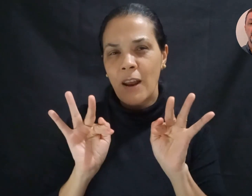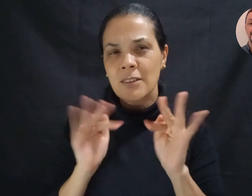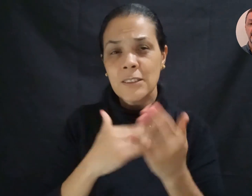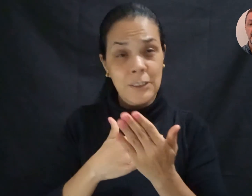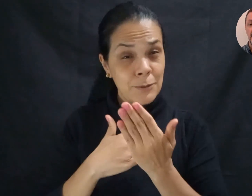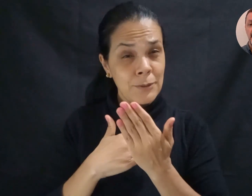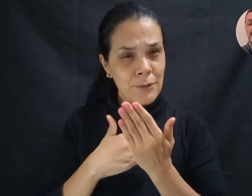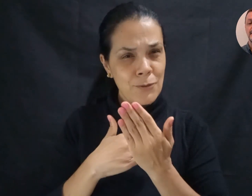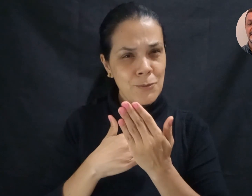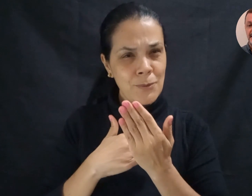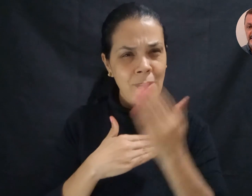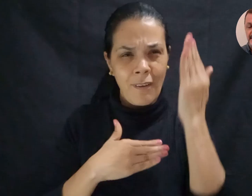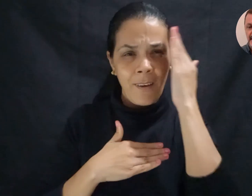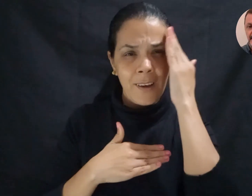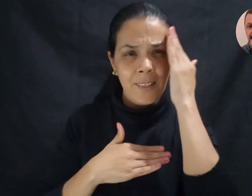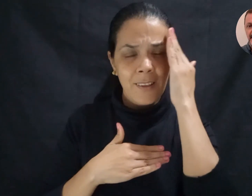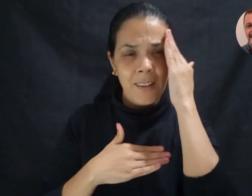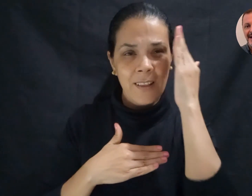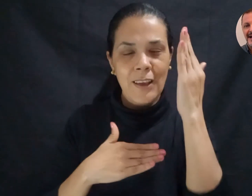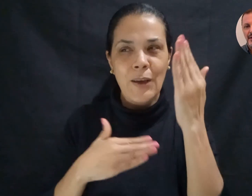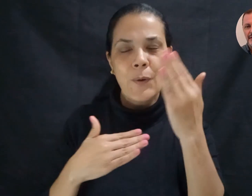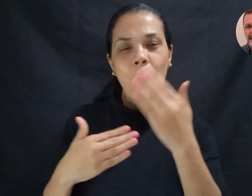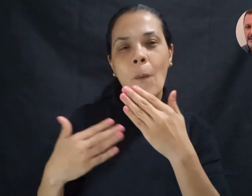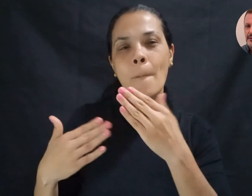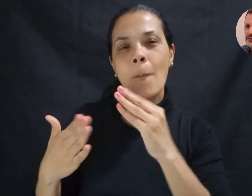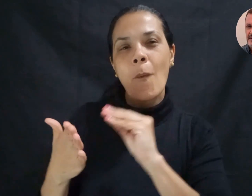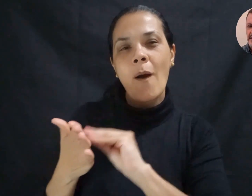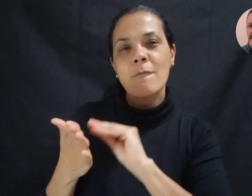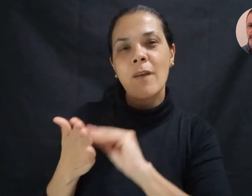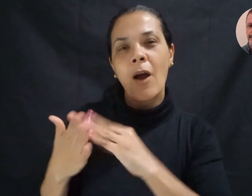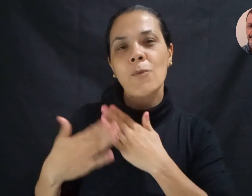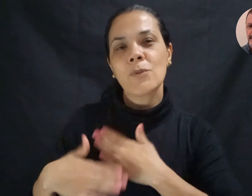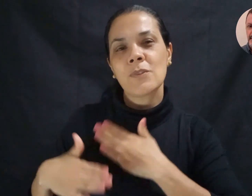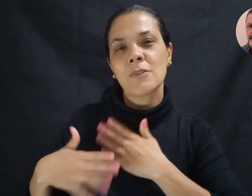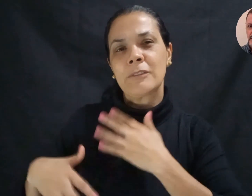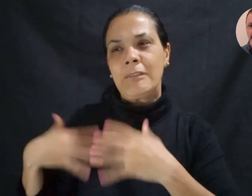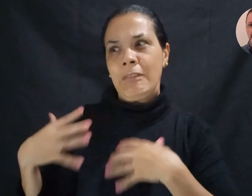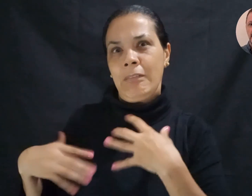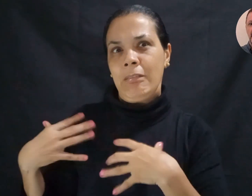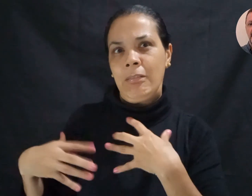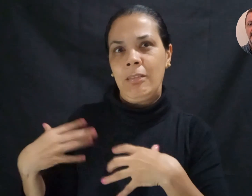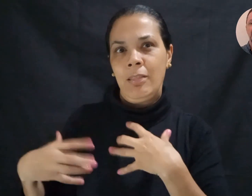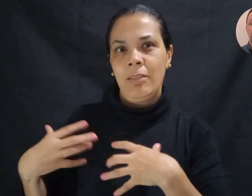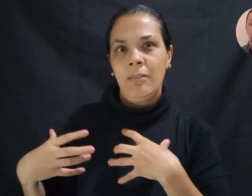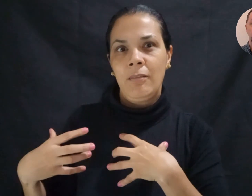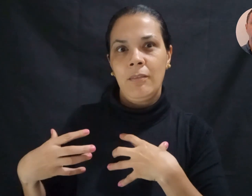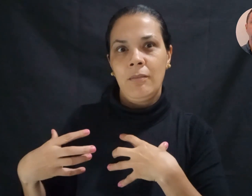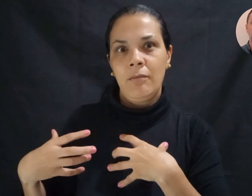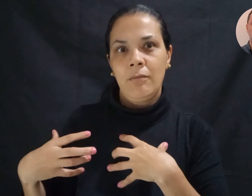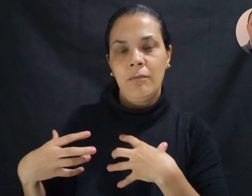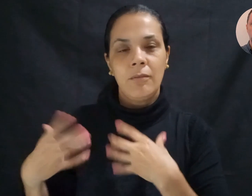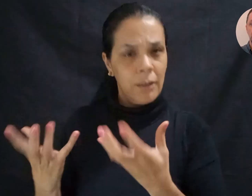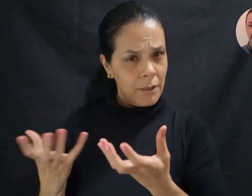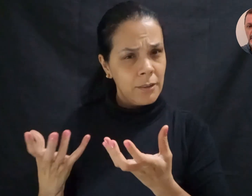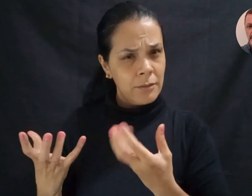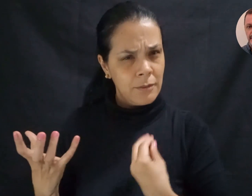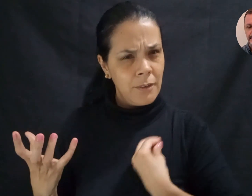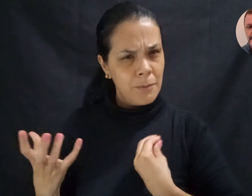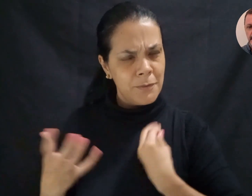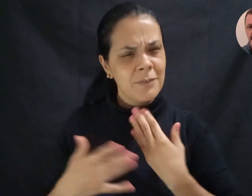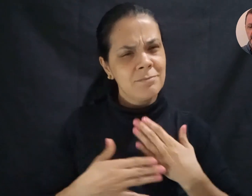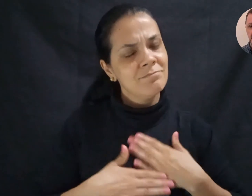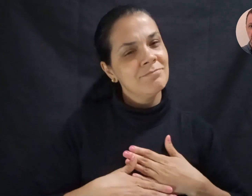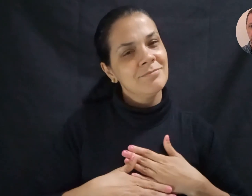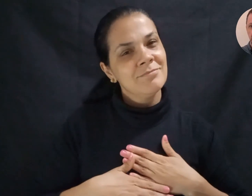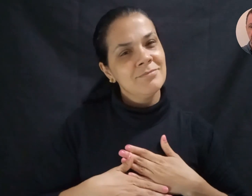ou melhor, a ausência dela, dá causa a tanto desequilíbrio. Todo mundo quer levar uma vida tranquila, todos